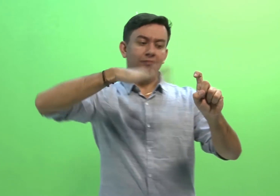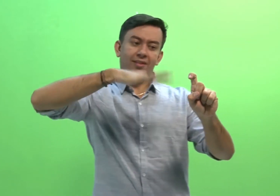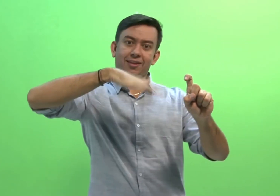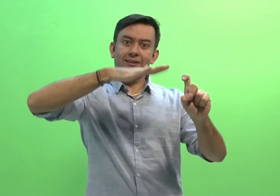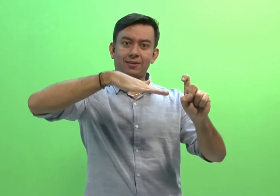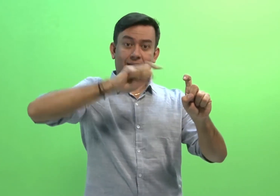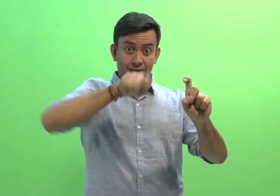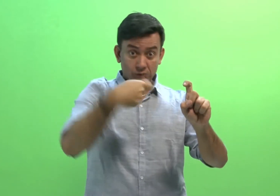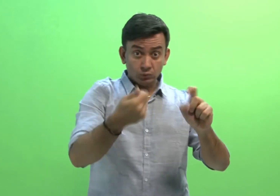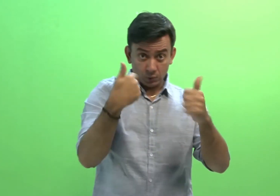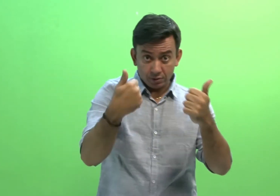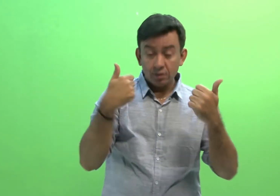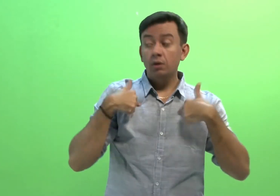Então, este é o sinal para mito.